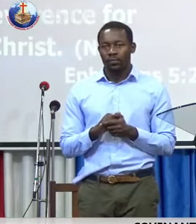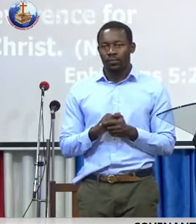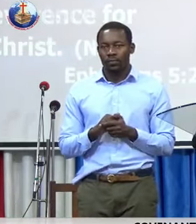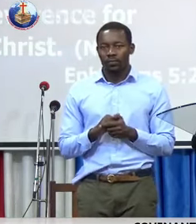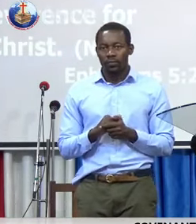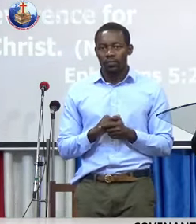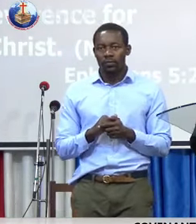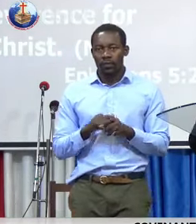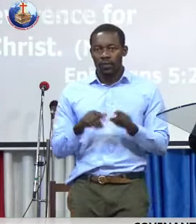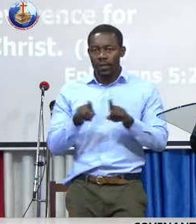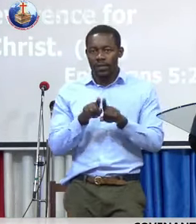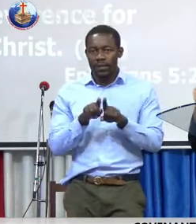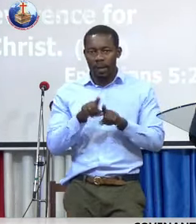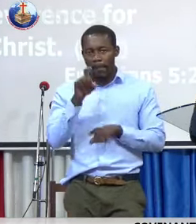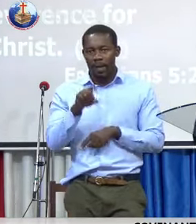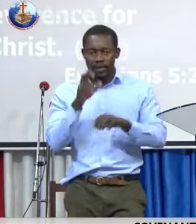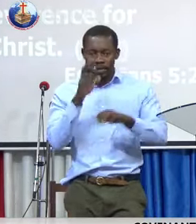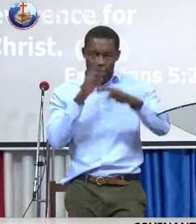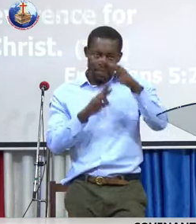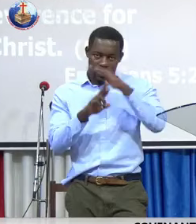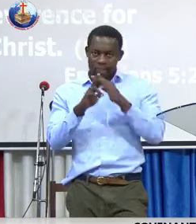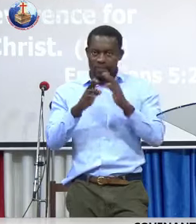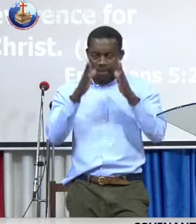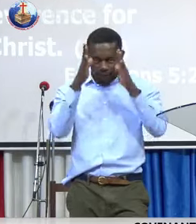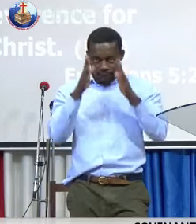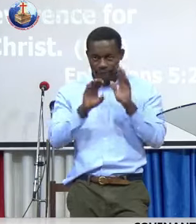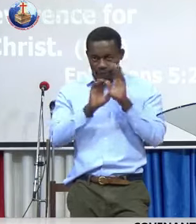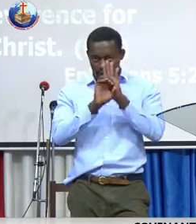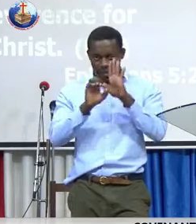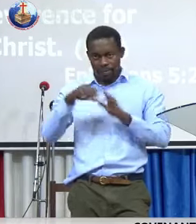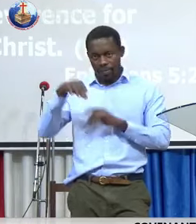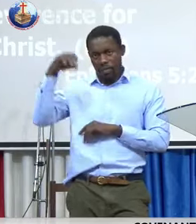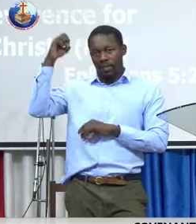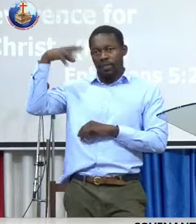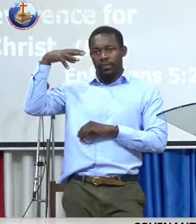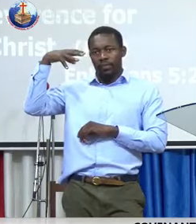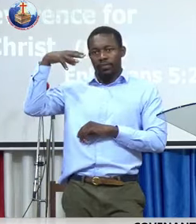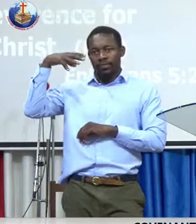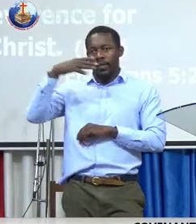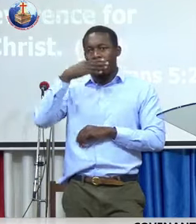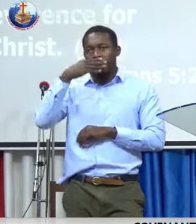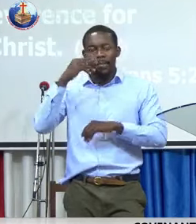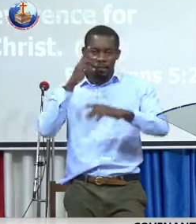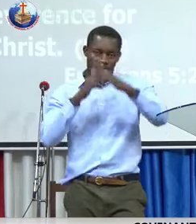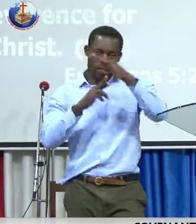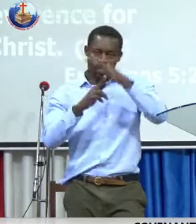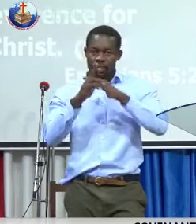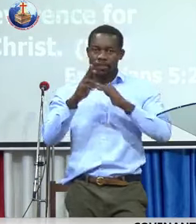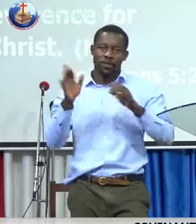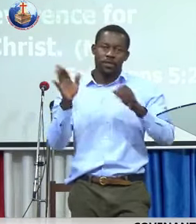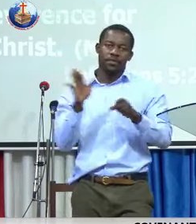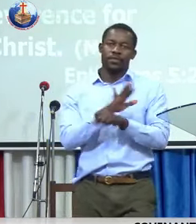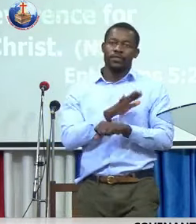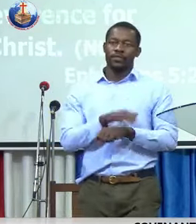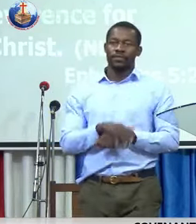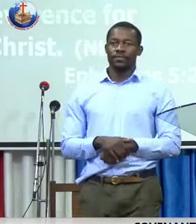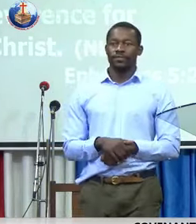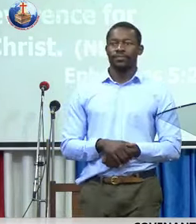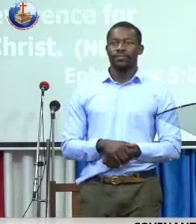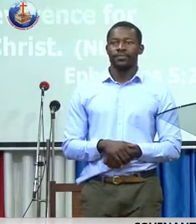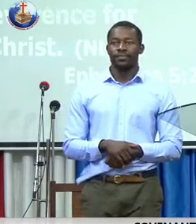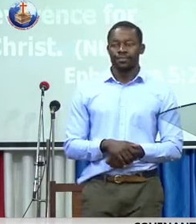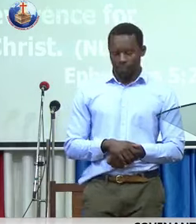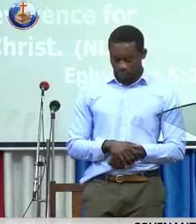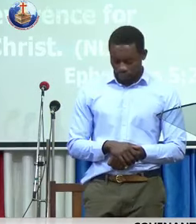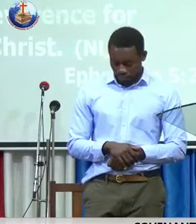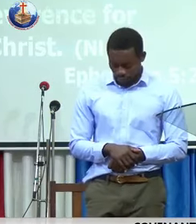light, so as not to disqualify ourselves. Tunahitaji nidhamu ya hali ya juu kwetu sisi ambao tumeitwa kuwa chumvi na kuwa